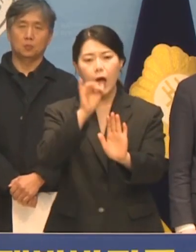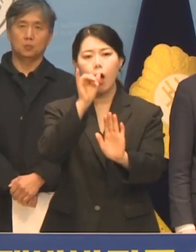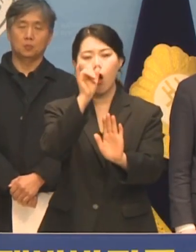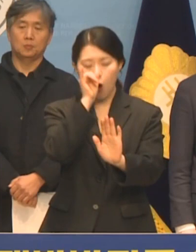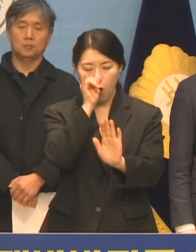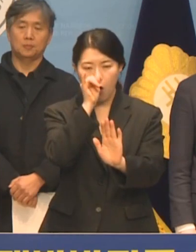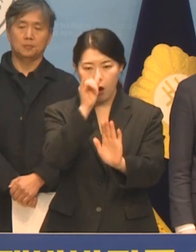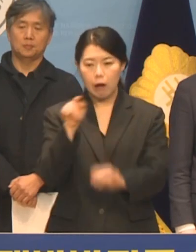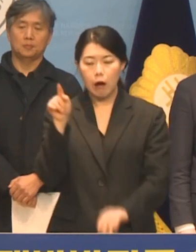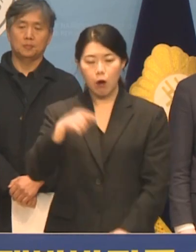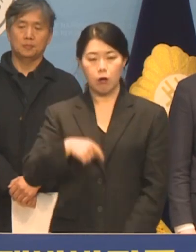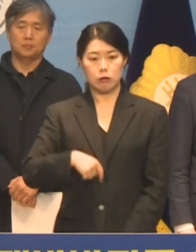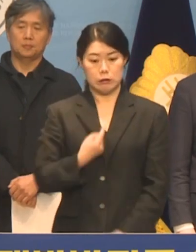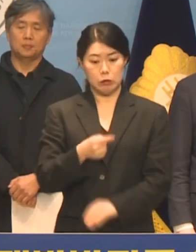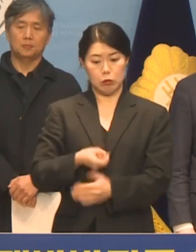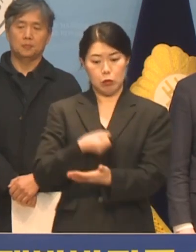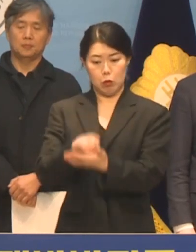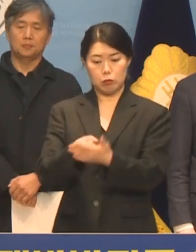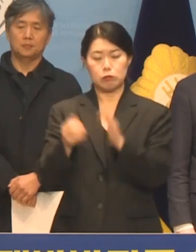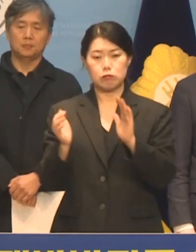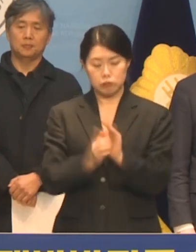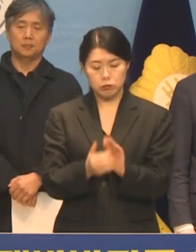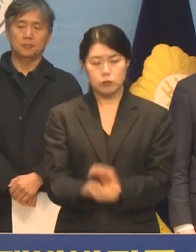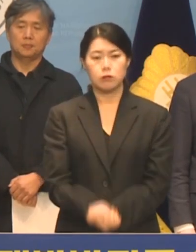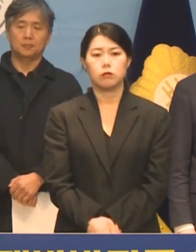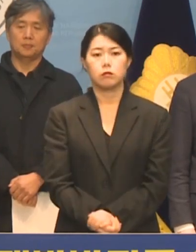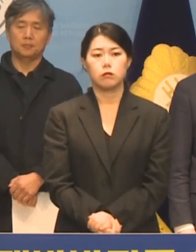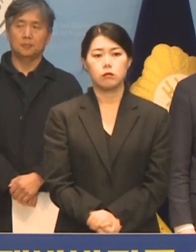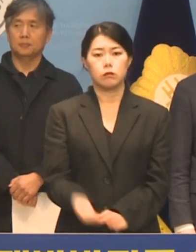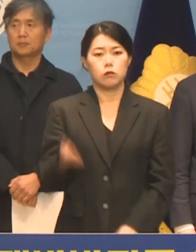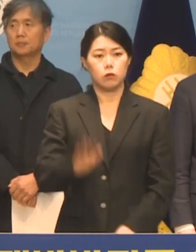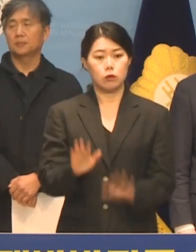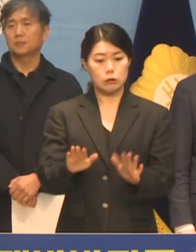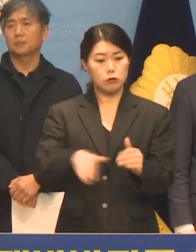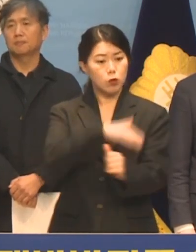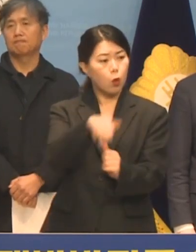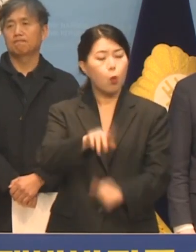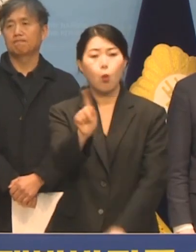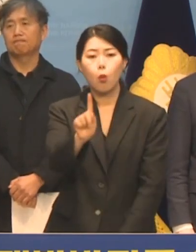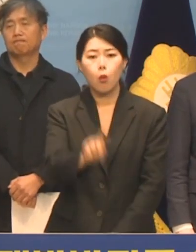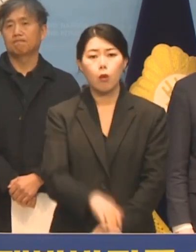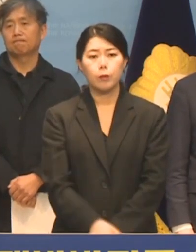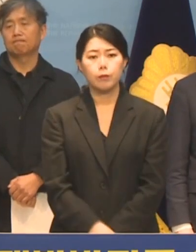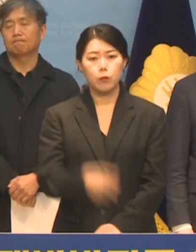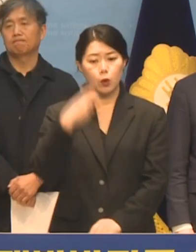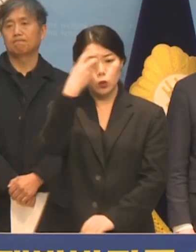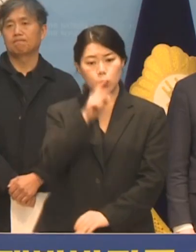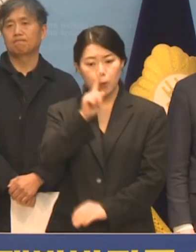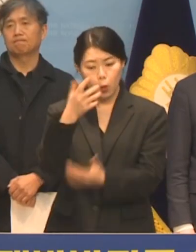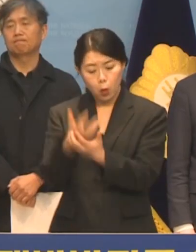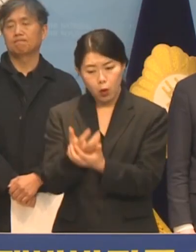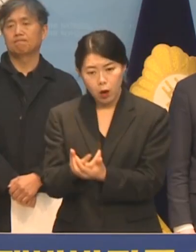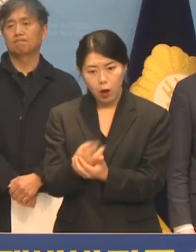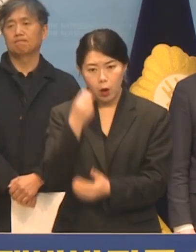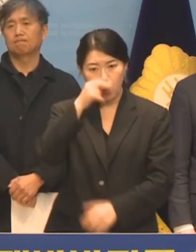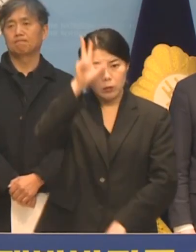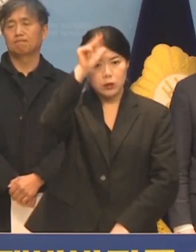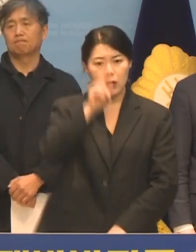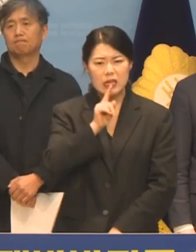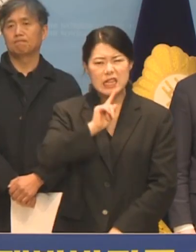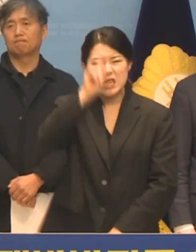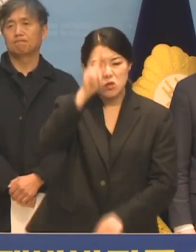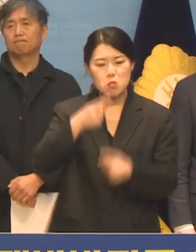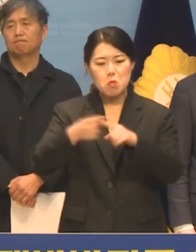것이라고 스스로 결과를 내놓은 적이 있습니다. 하지만 현실은 어떻습니까? 조사 보고서는 검사의 기소 판단